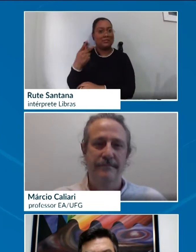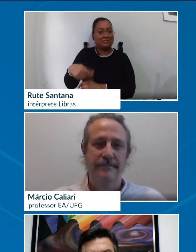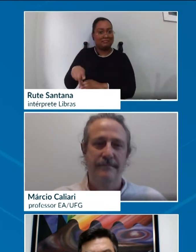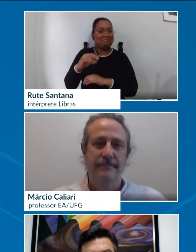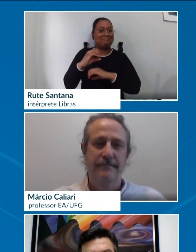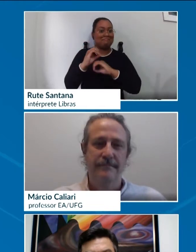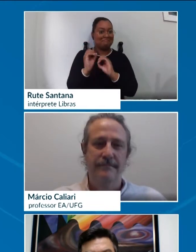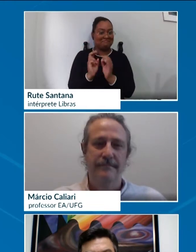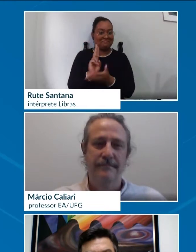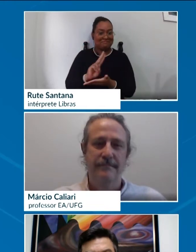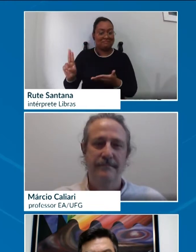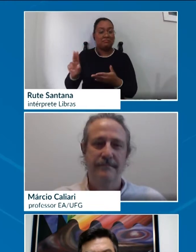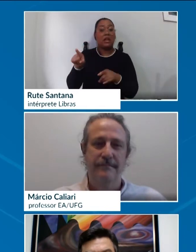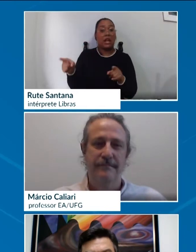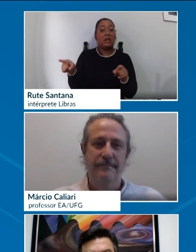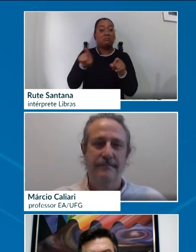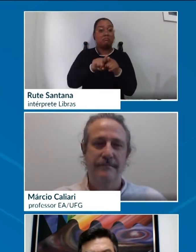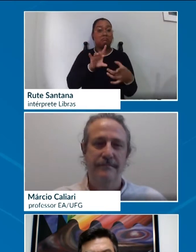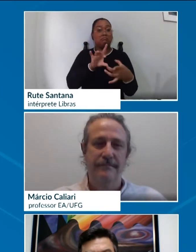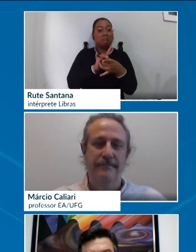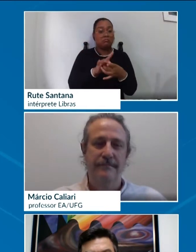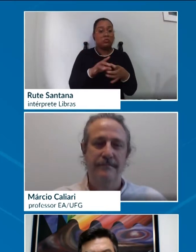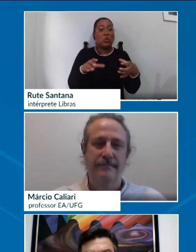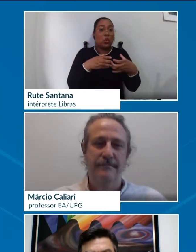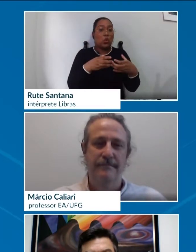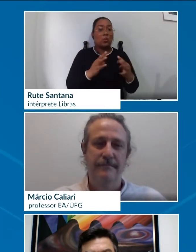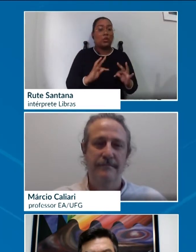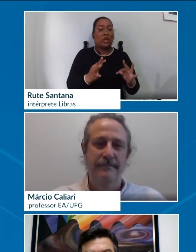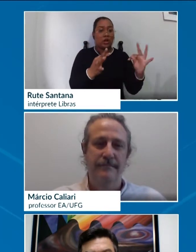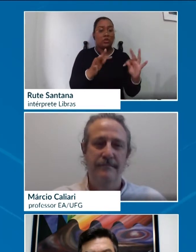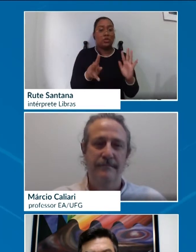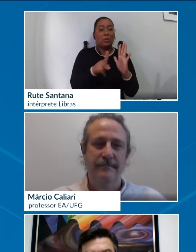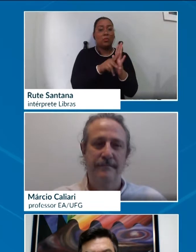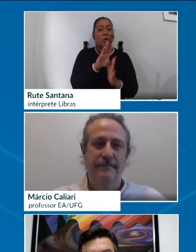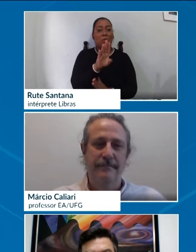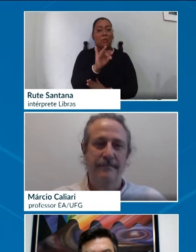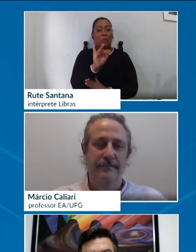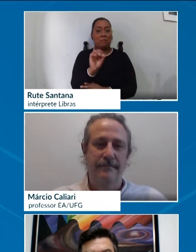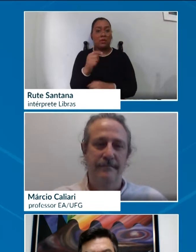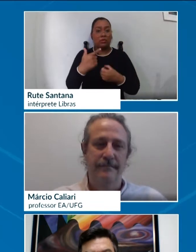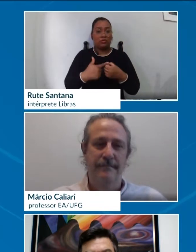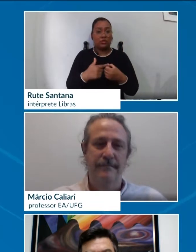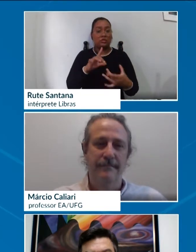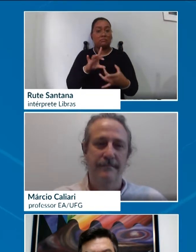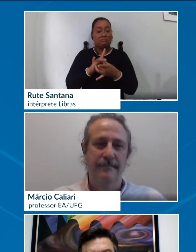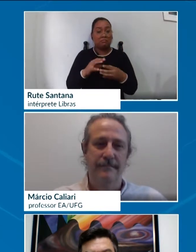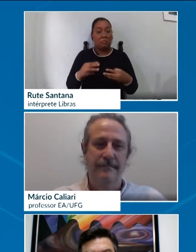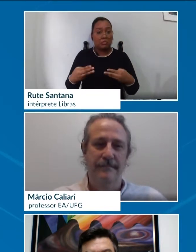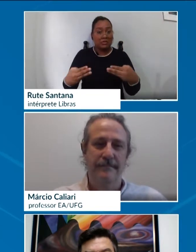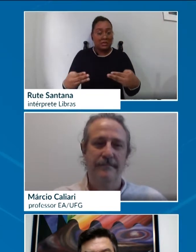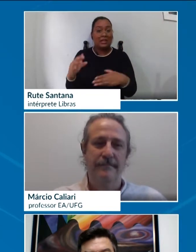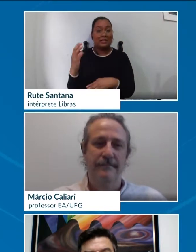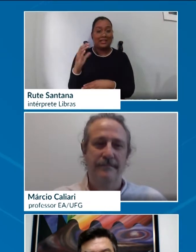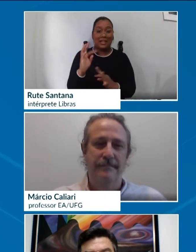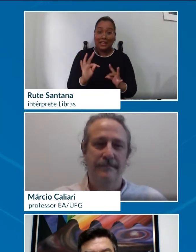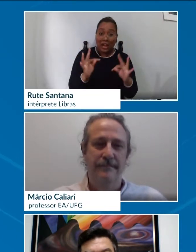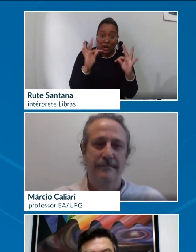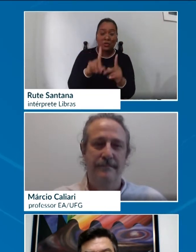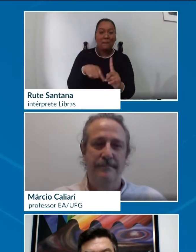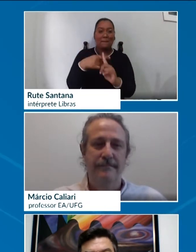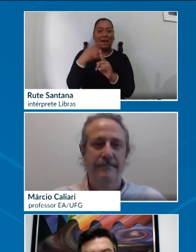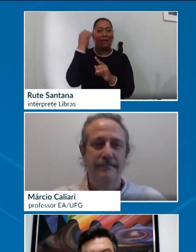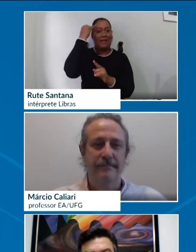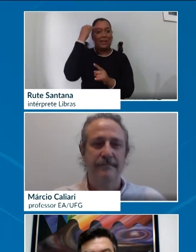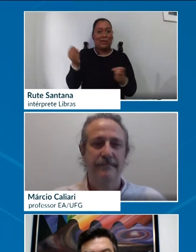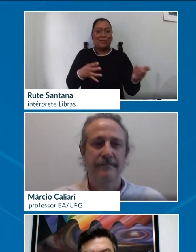Nelson é também integrante da Rede Brasileira de Tecnologia do Biodiesel, do Ministério da Ciência, Tecnologia e Inovações. A